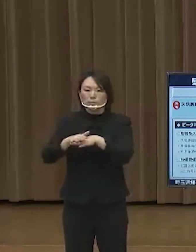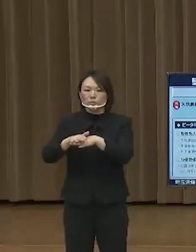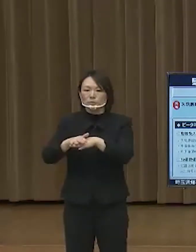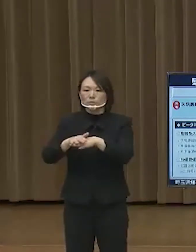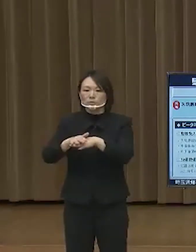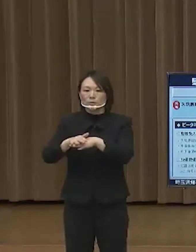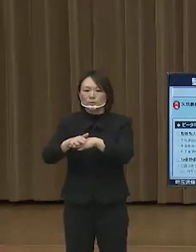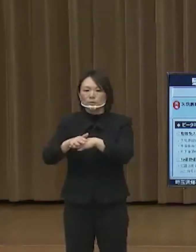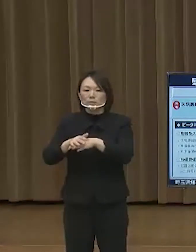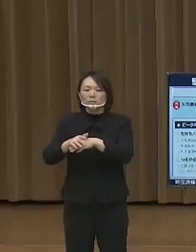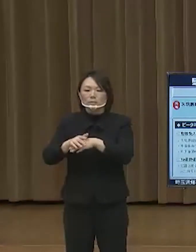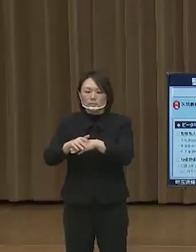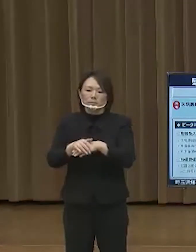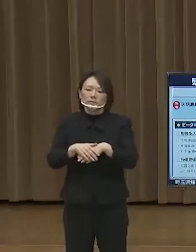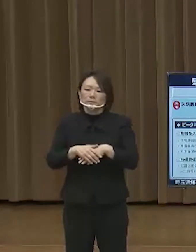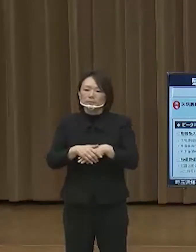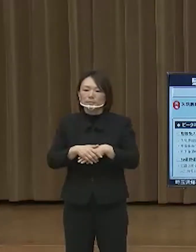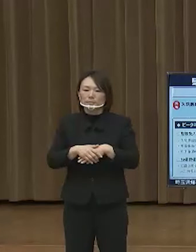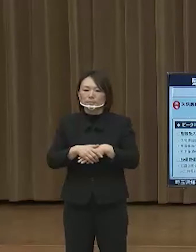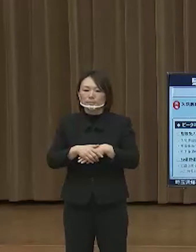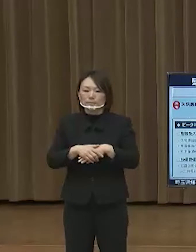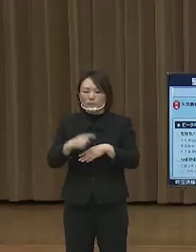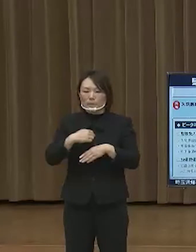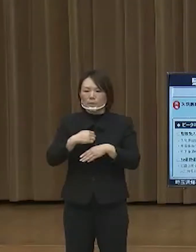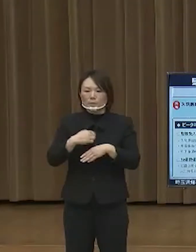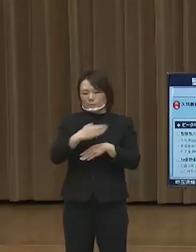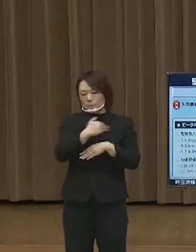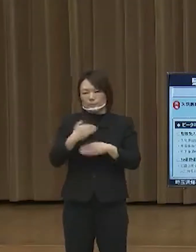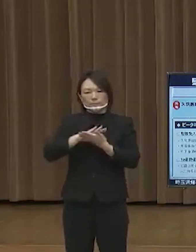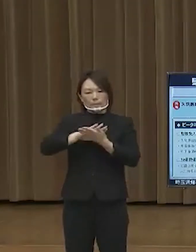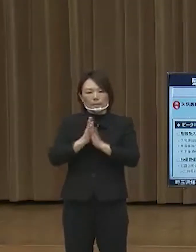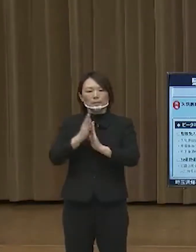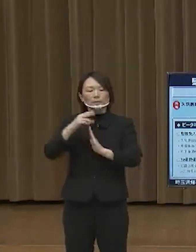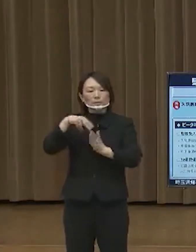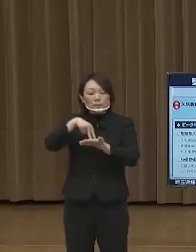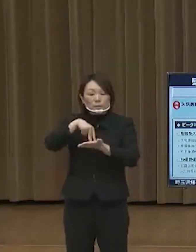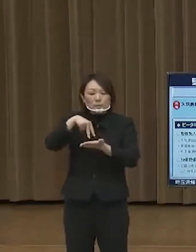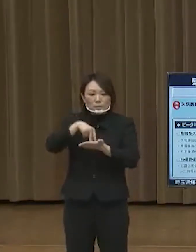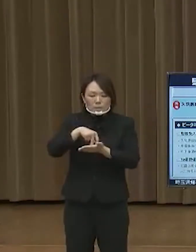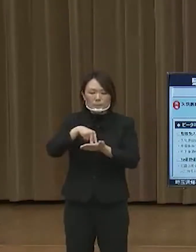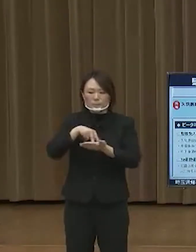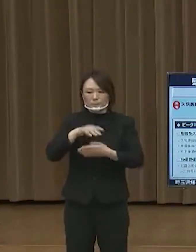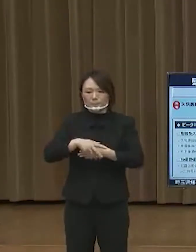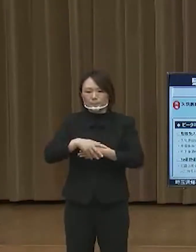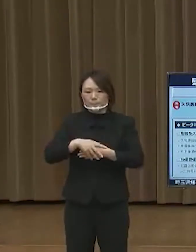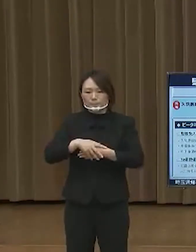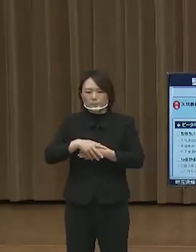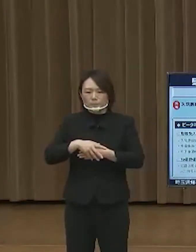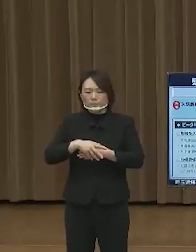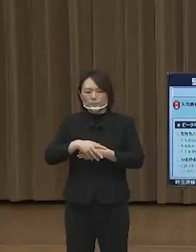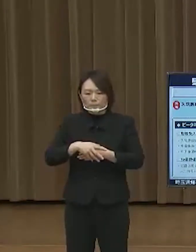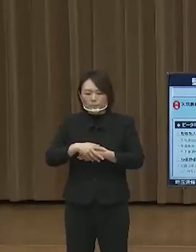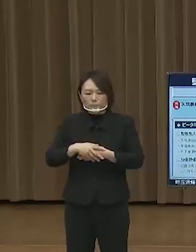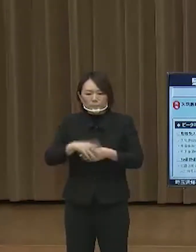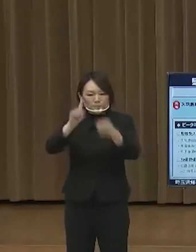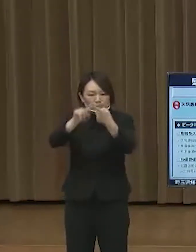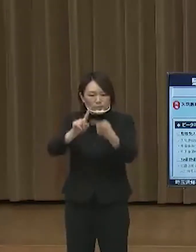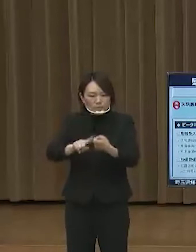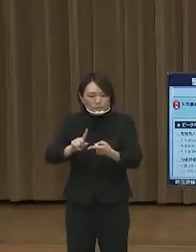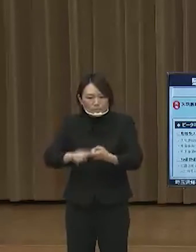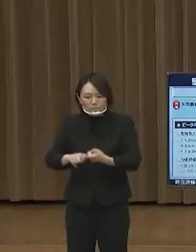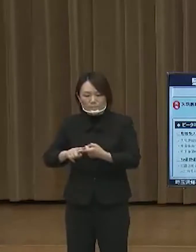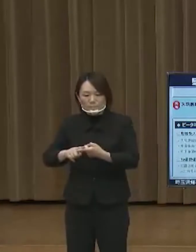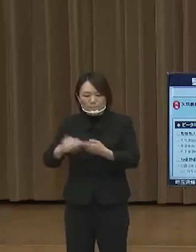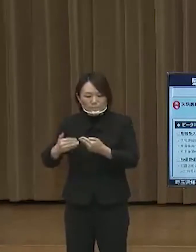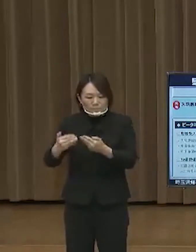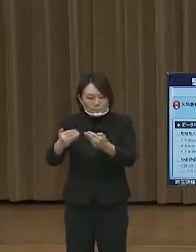なというふうに思っていますけれども、我々としても適切なタイミングに、柔軟にこれが運用できるように解説をしていきたいと